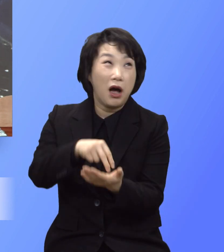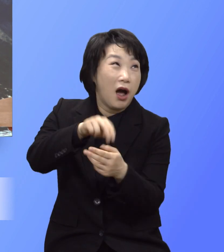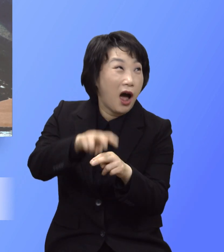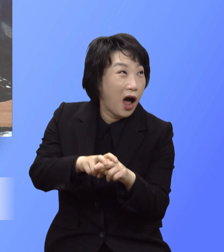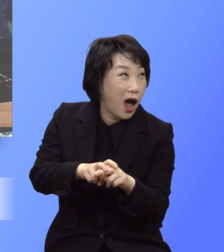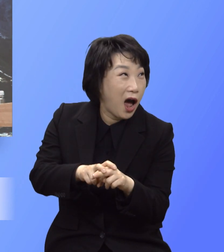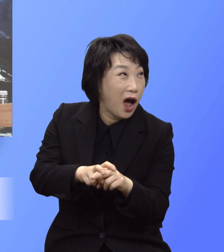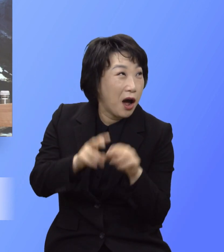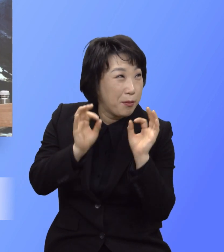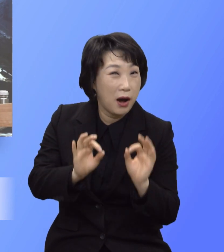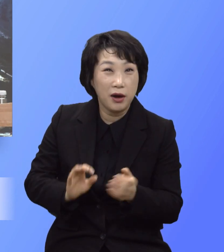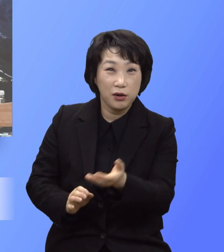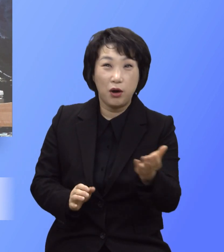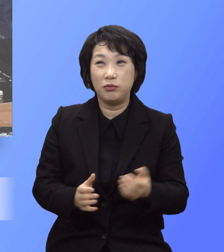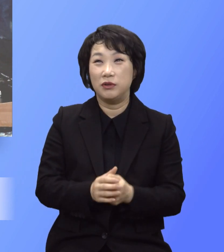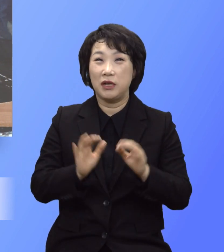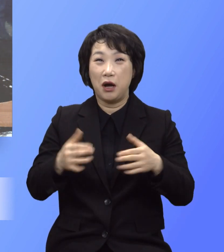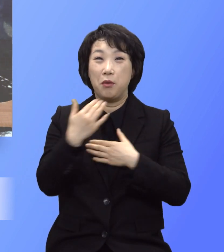앉아서 봤다가